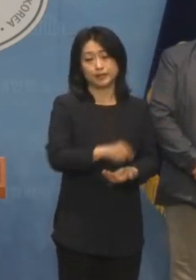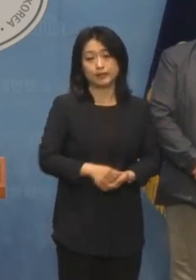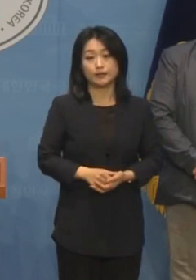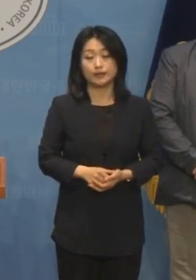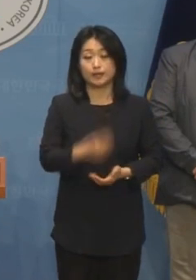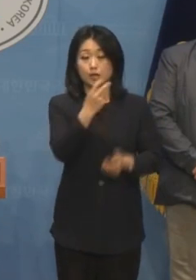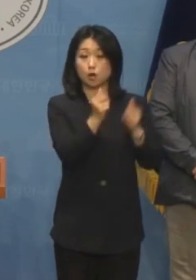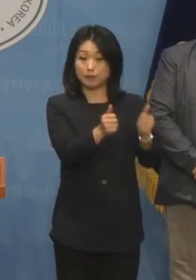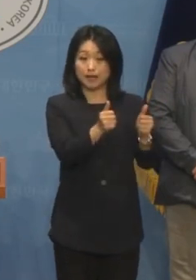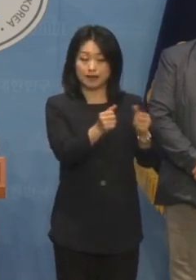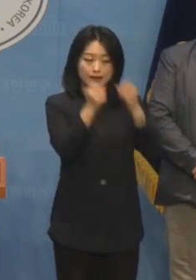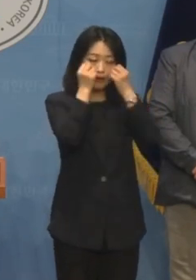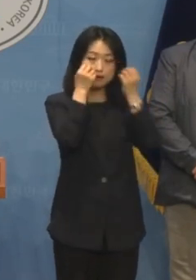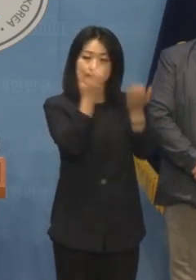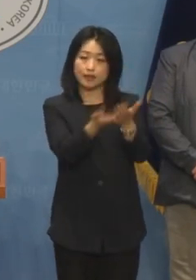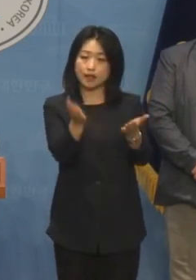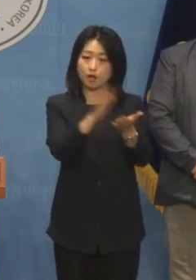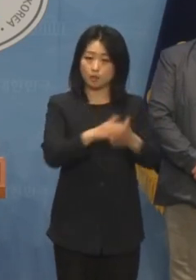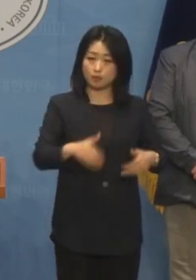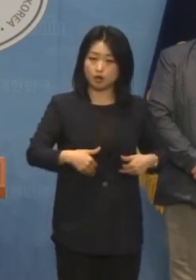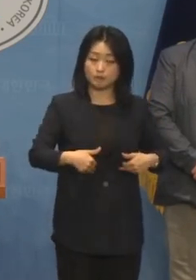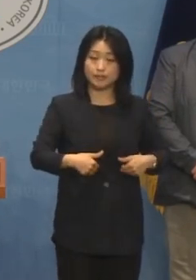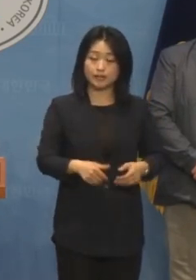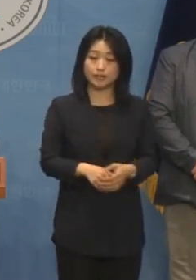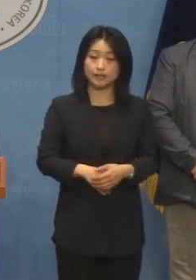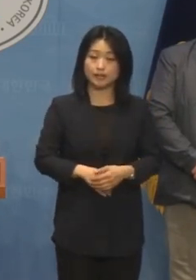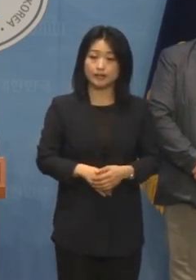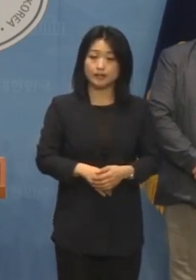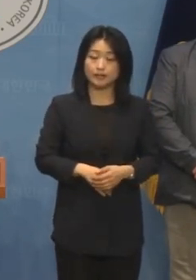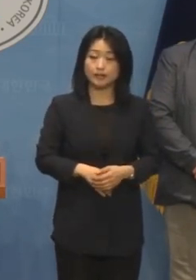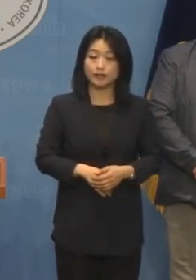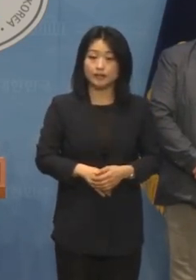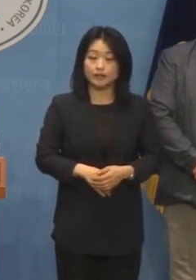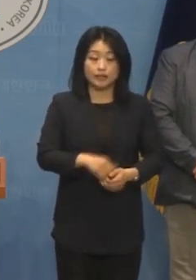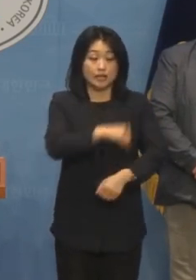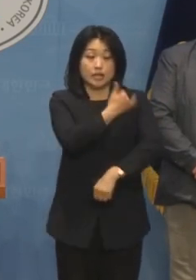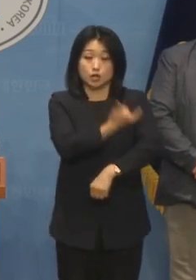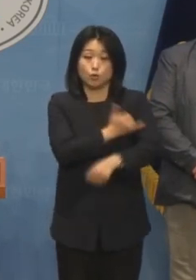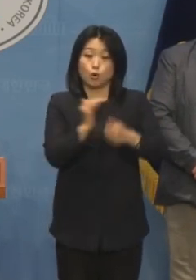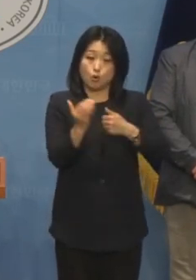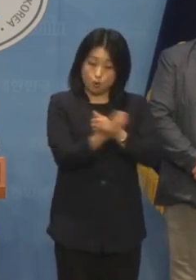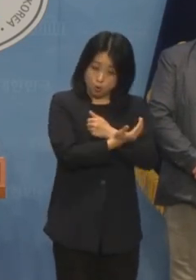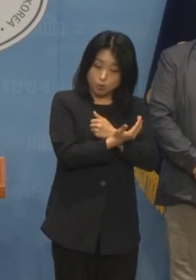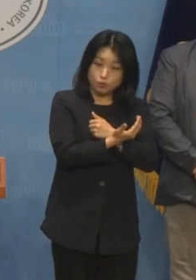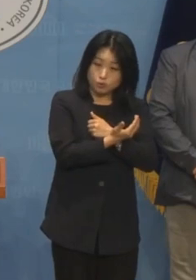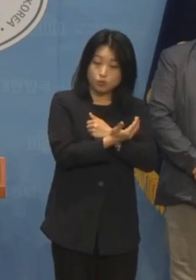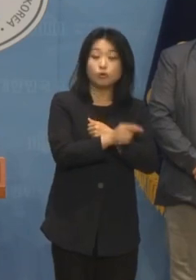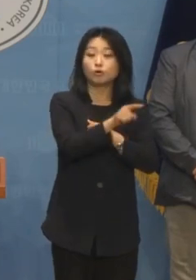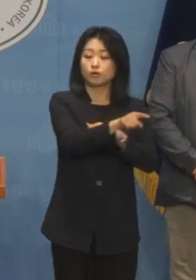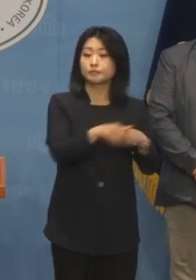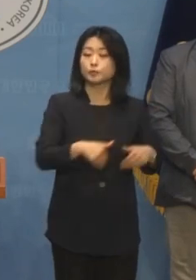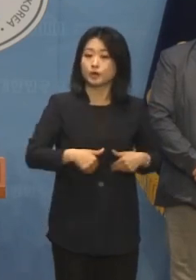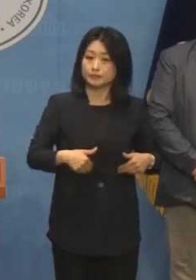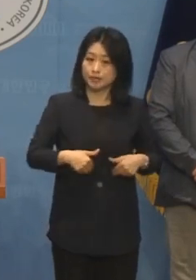이제 검찰은 소추기관 본연의 역할로 돌아가야 합니다. 인권옹호기관 본연의 역할로 돌아가야